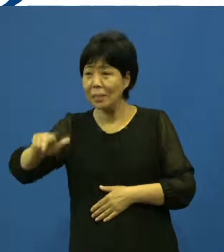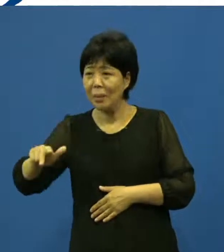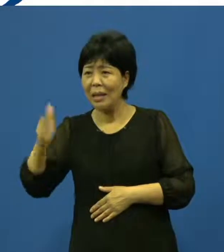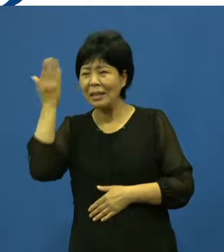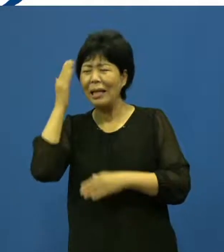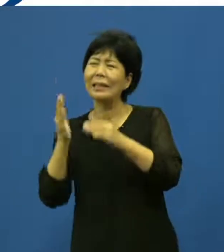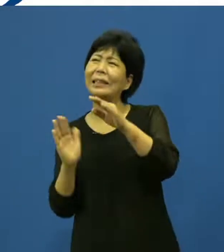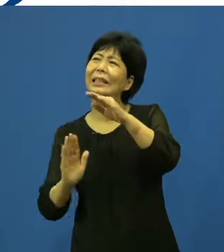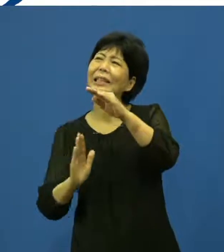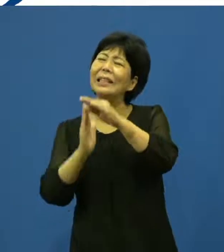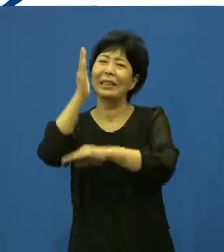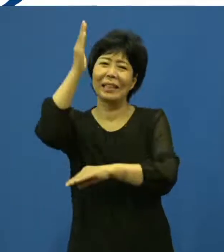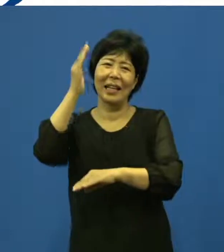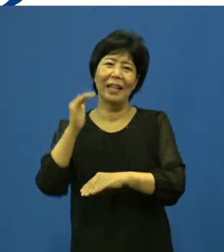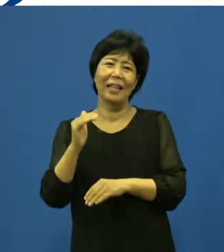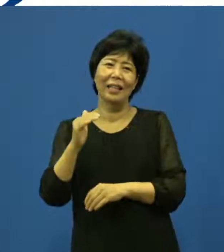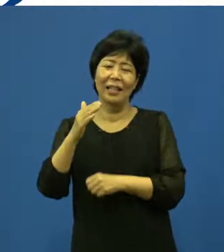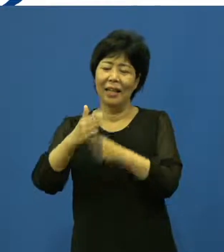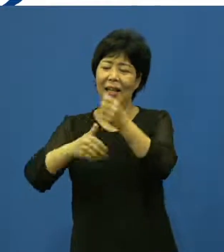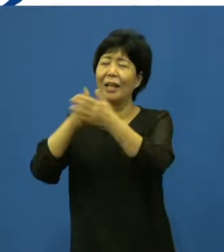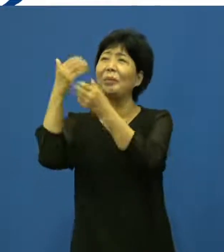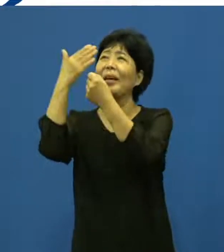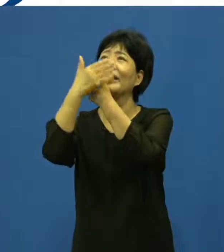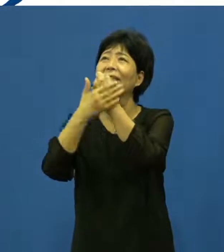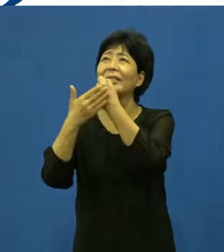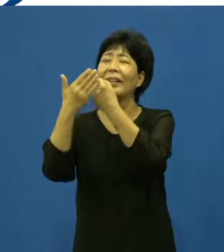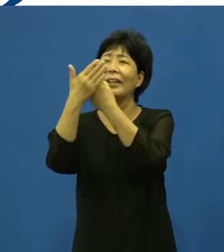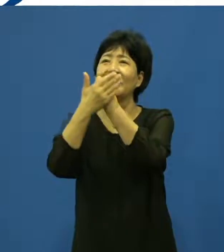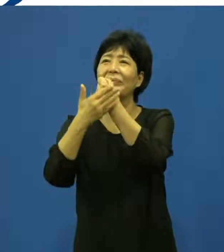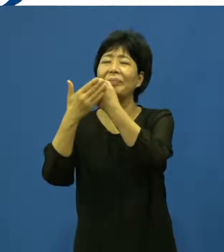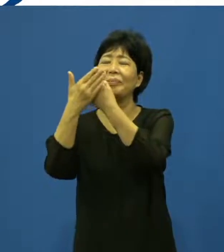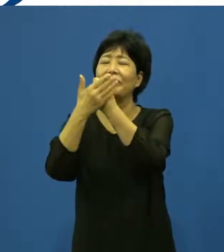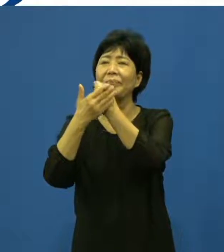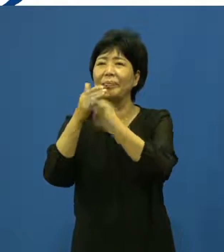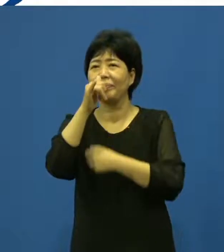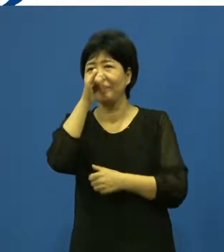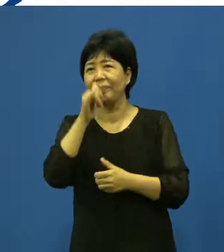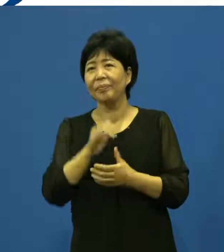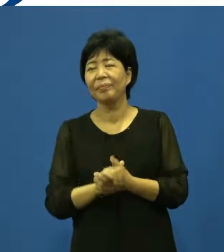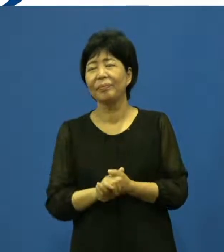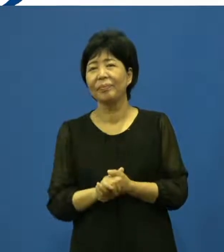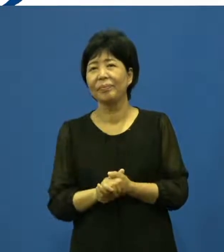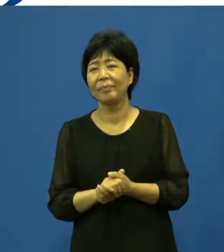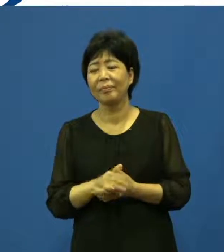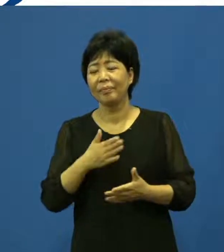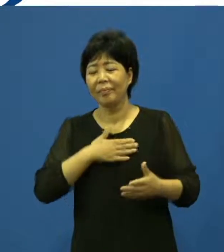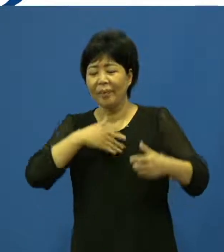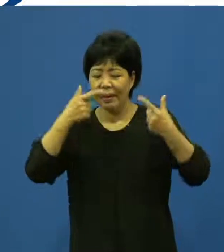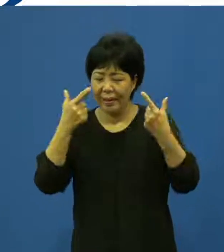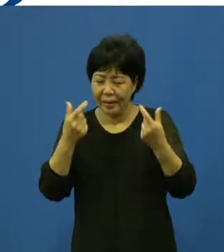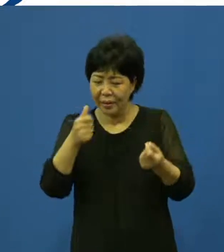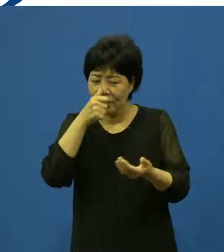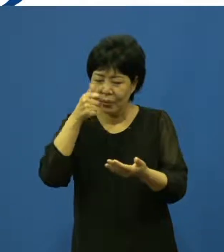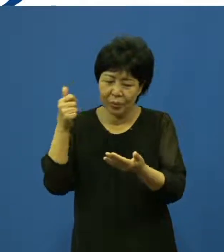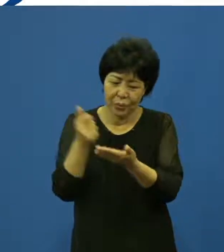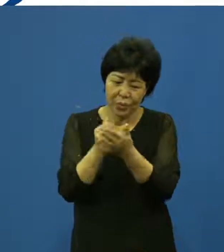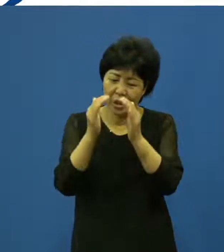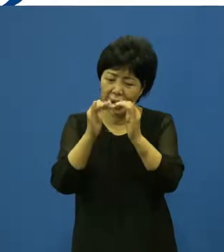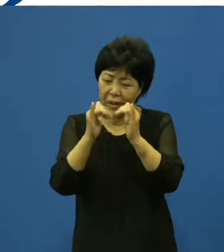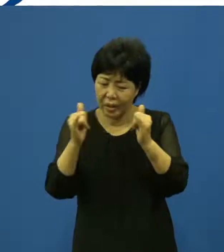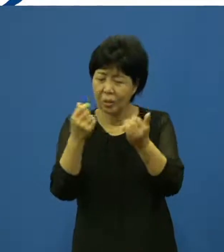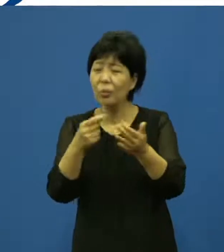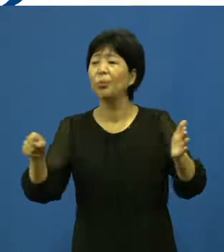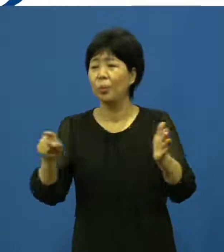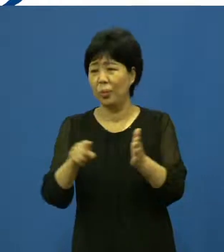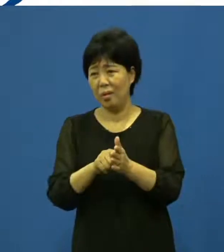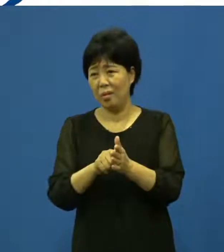뛰어넘었어요. 하나님의 은혜는 상식적이지 않아요. 어떻게 나 같은 죄인을 위해 하나님의 아들이 대신